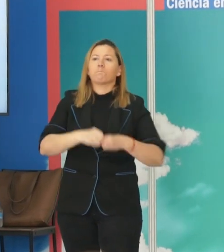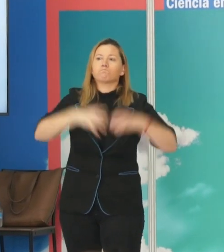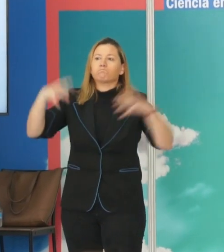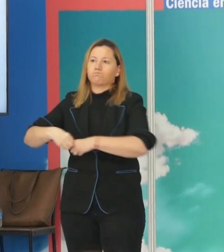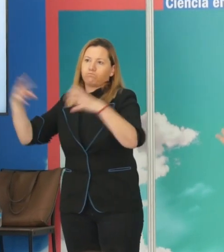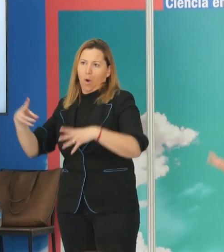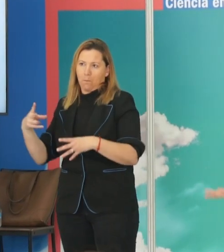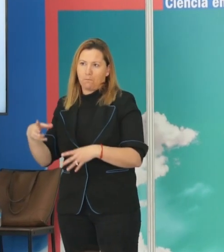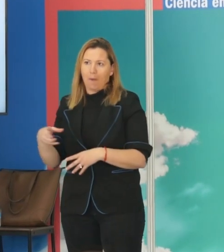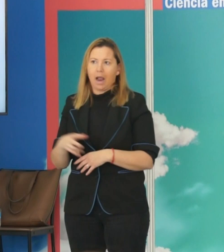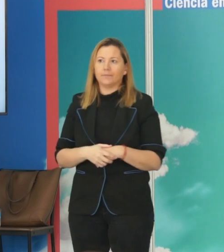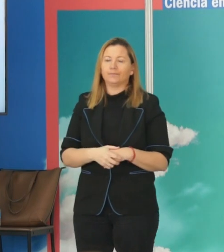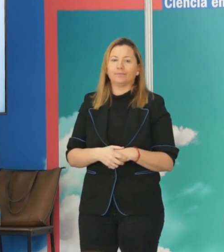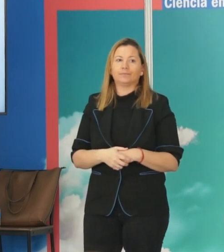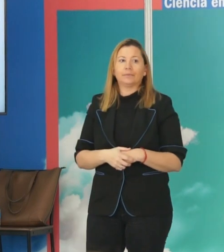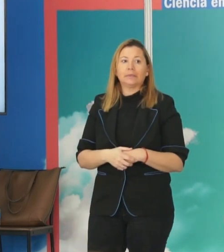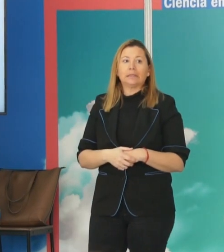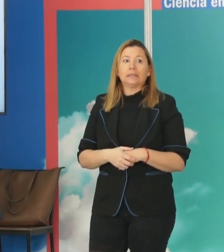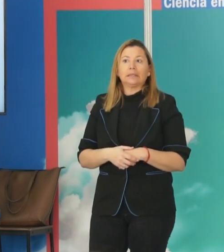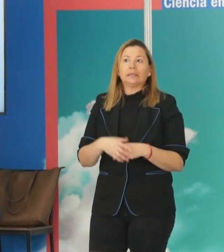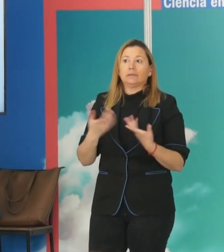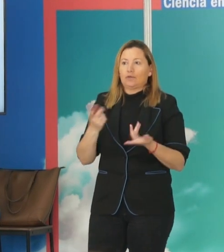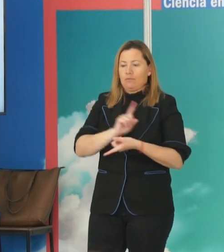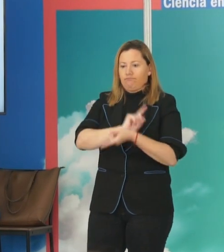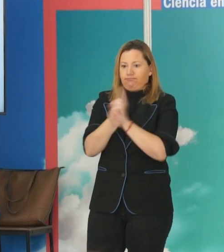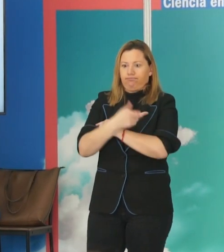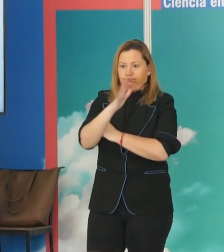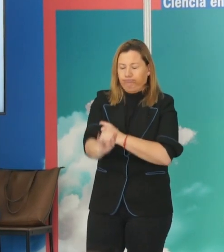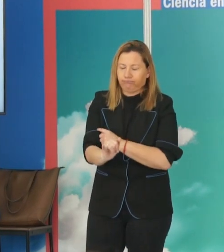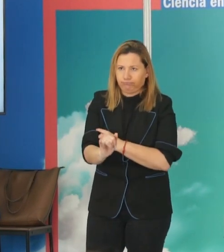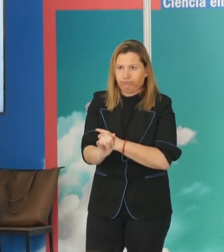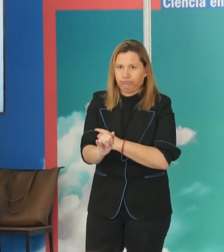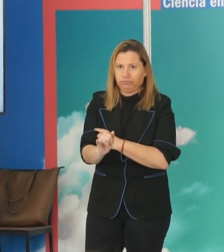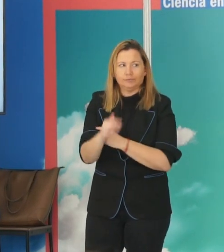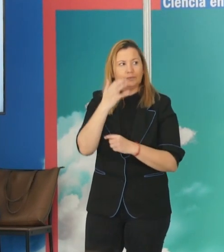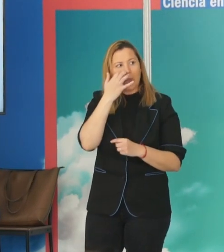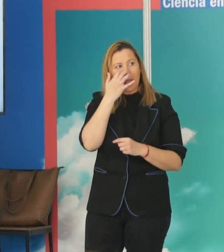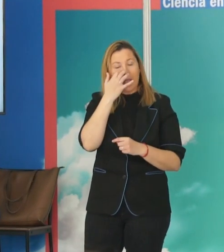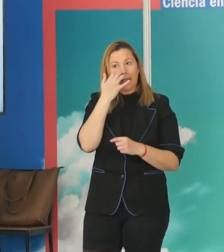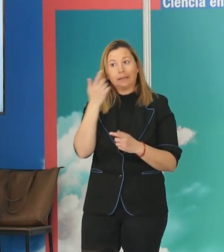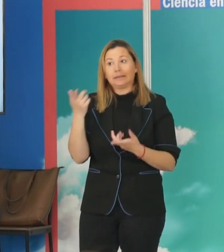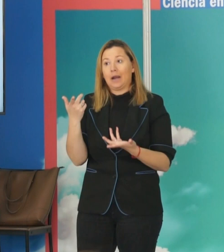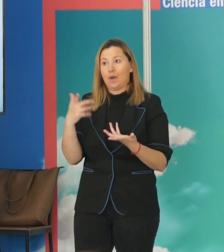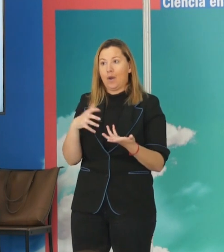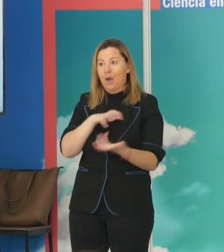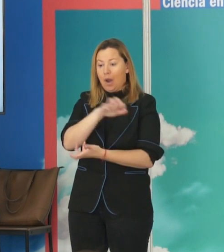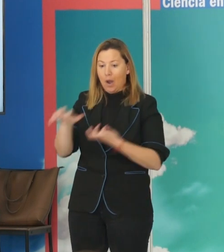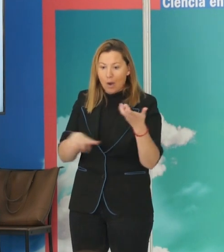fin, cambio hay, evidentemente, una vez que tenemos todo. El conflicto que se le